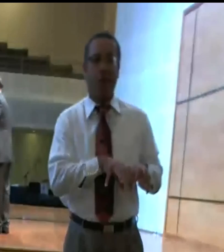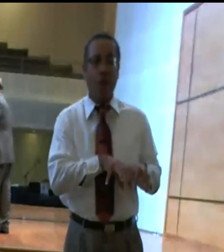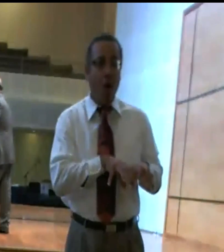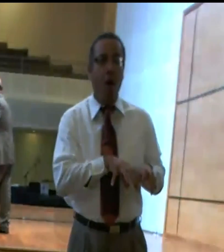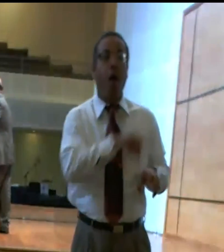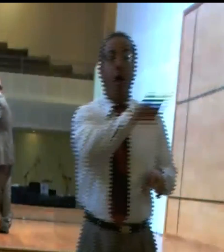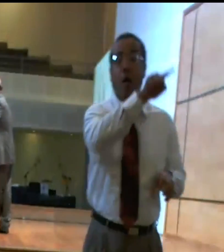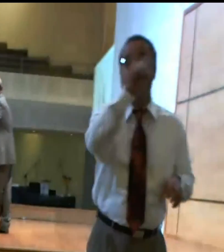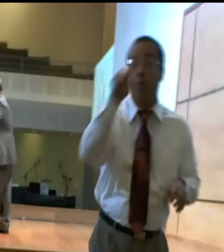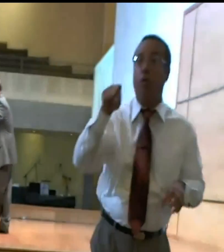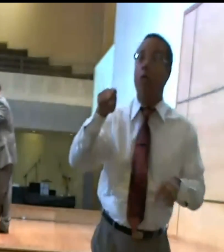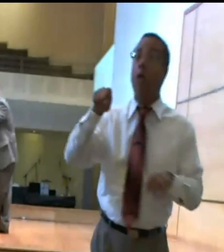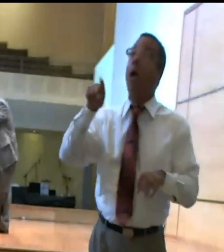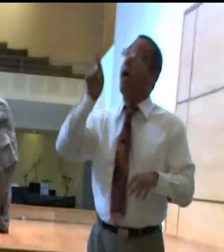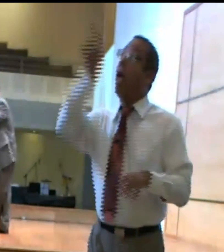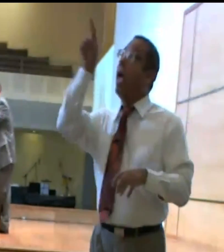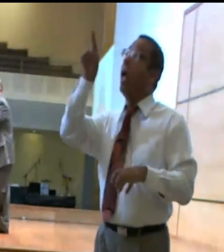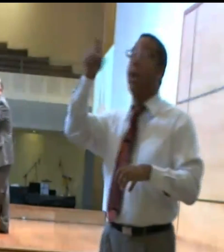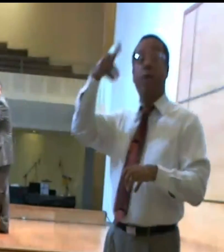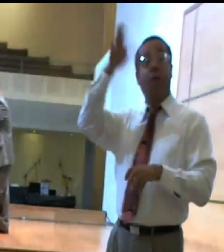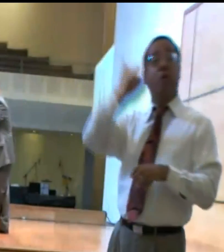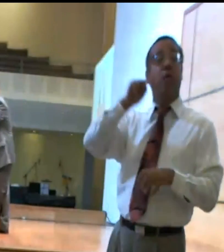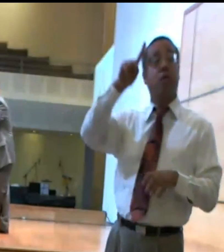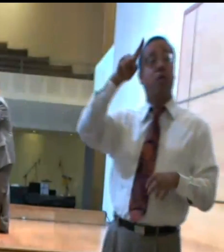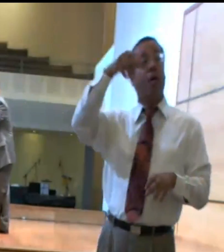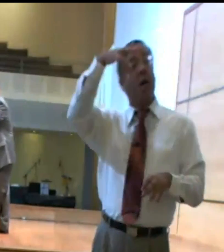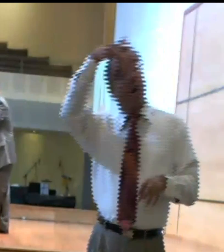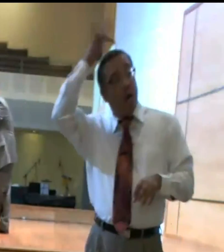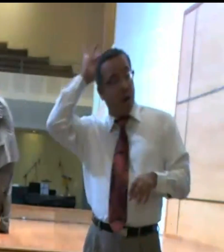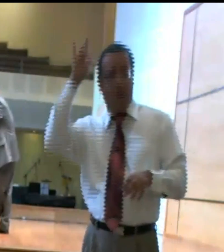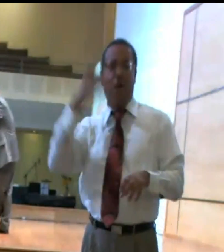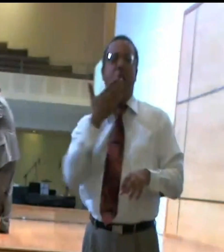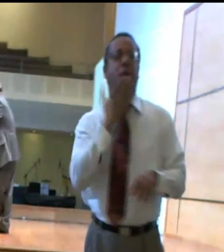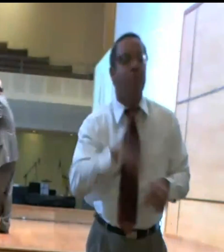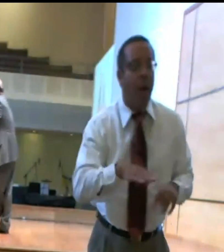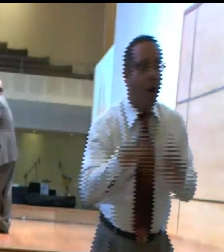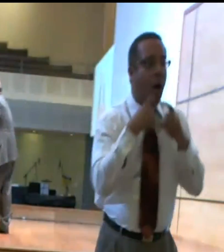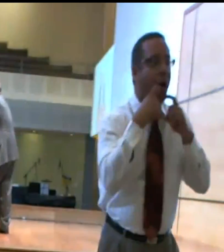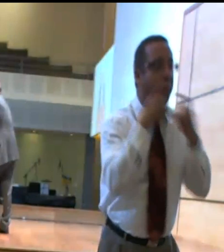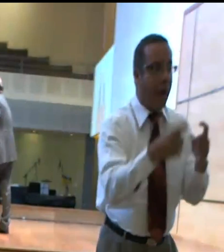Desobedecer la autoridad y seguir predicando la palabra de Dios. Y seguir